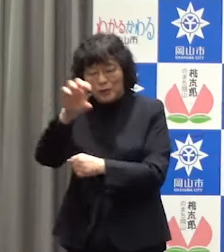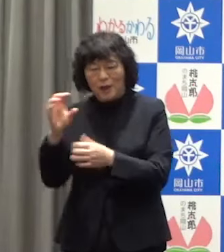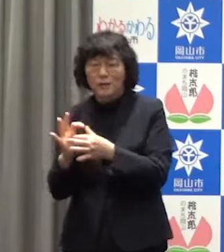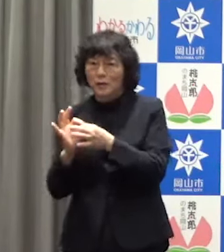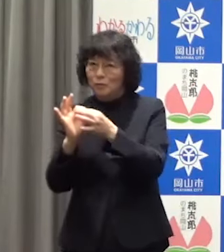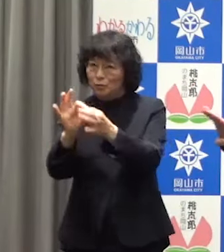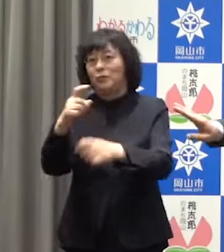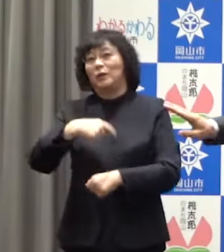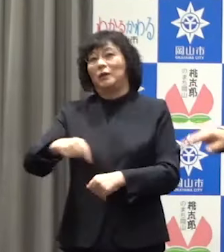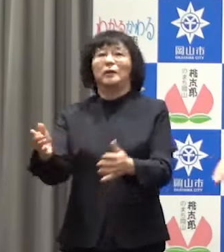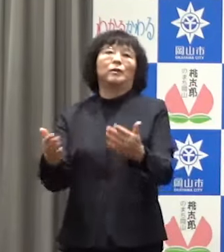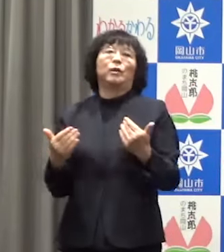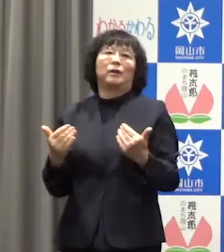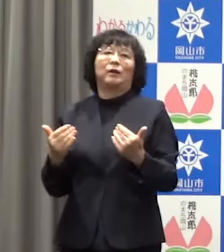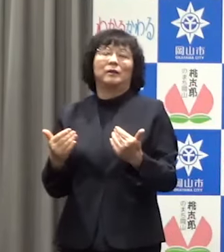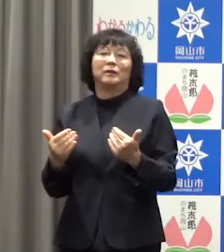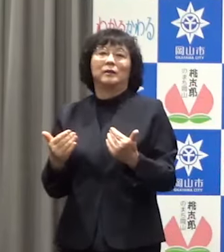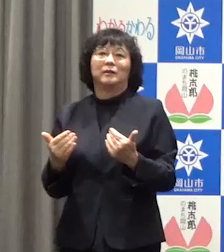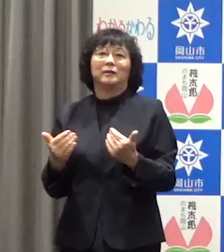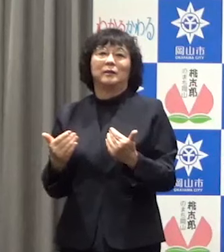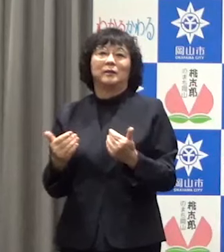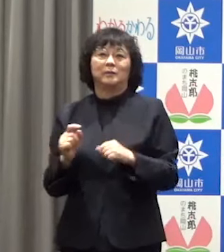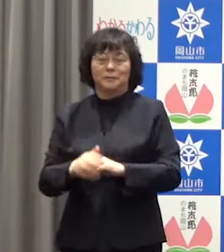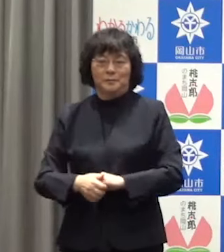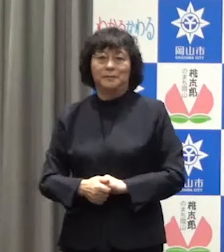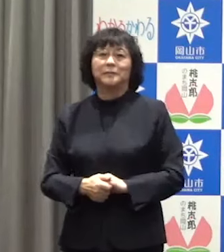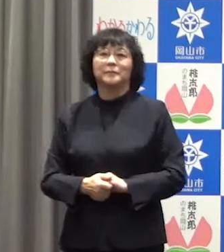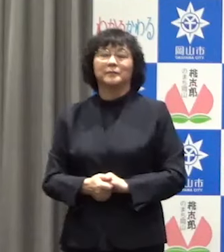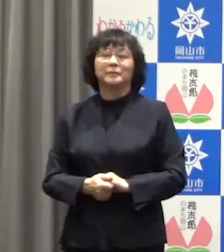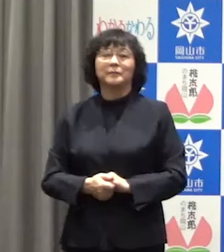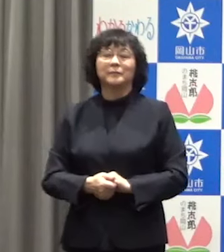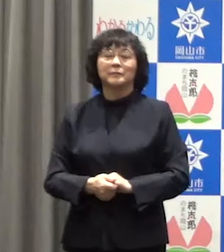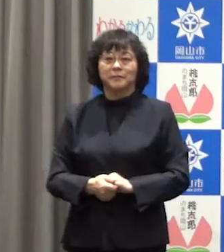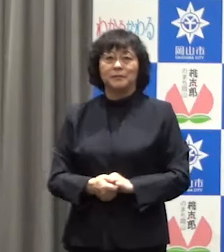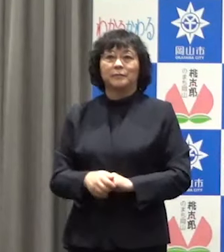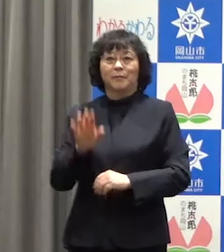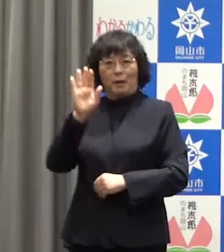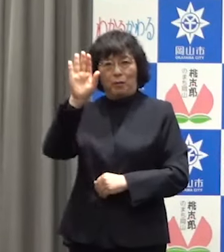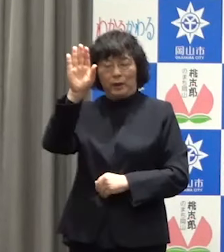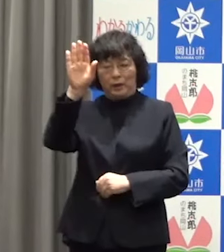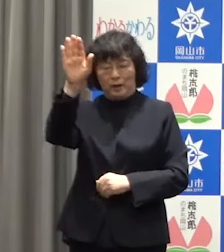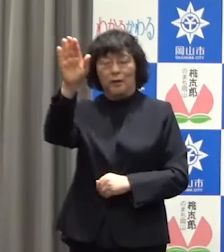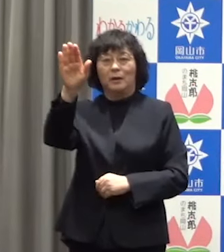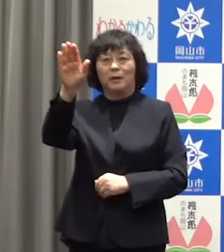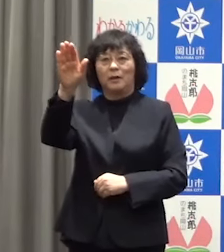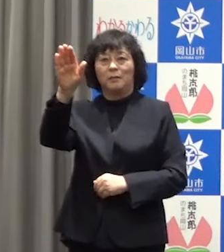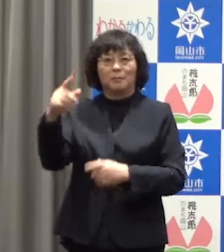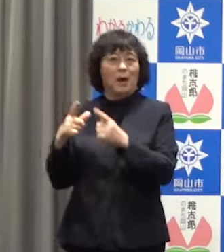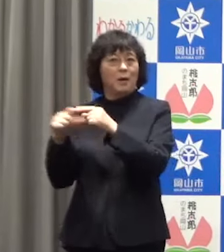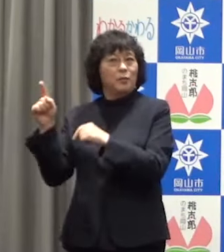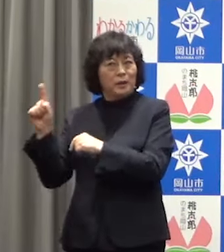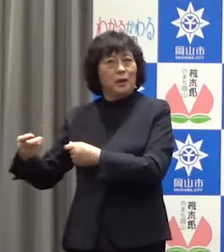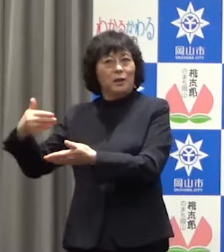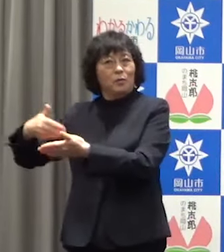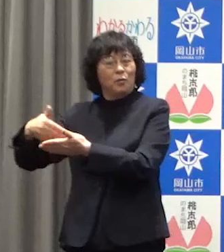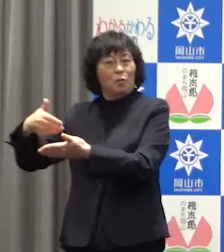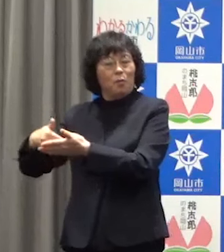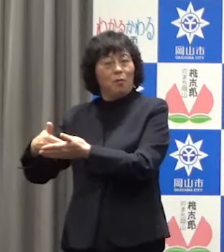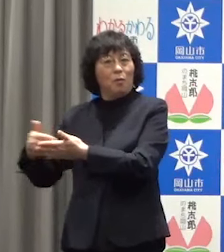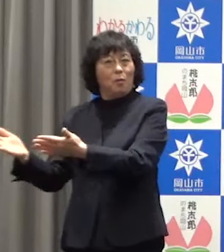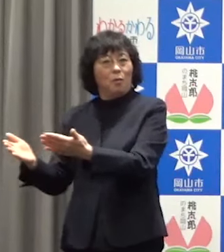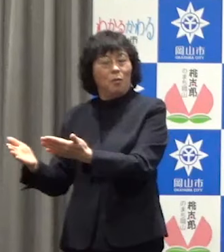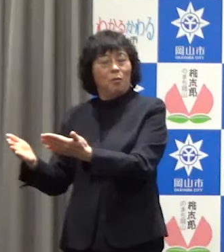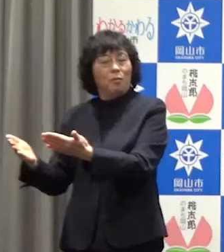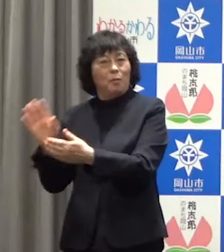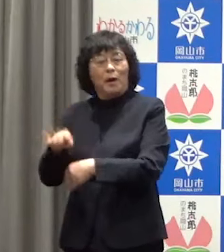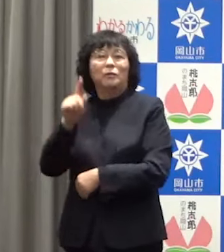ずっとといいますか整理をしているところであります。これからまあ、国からもあるかもしれませんが、我